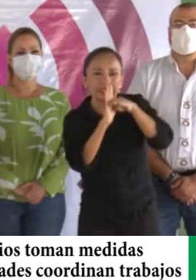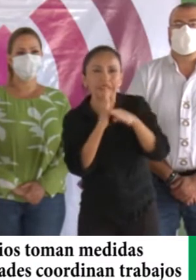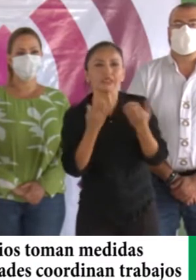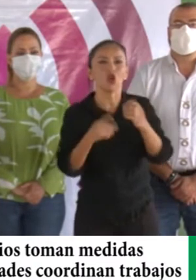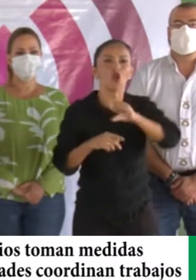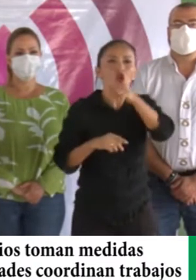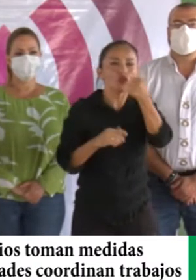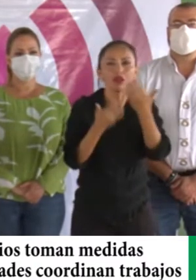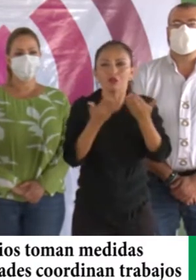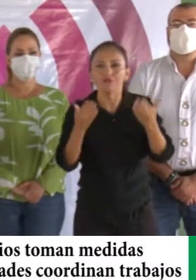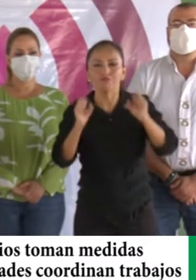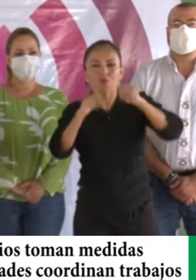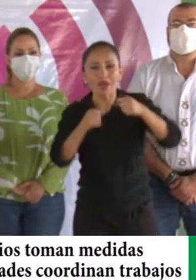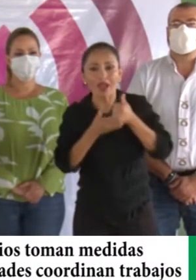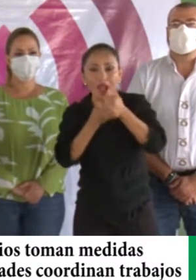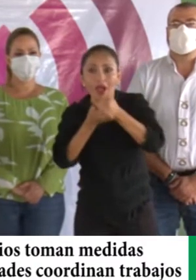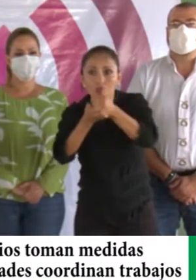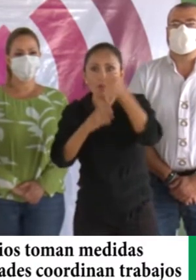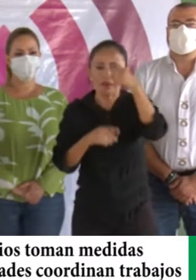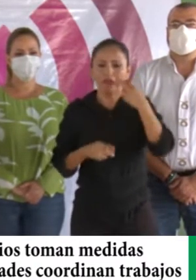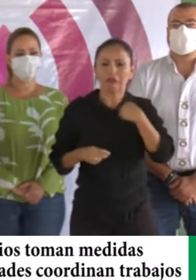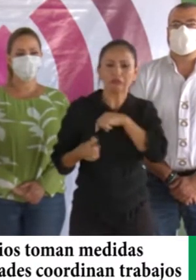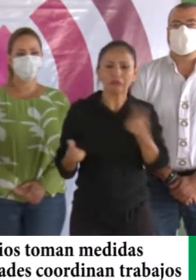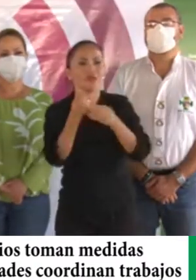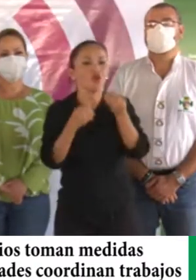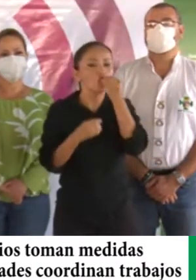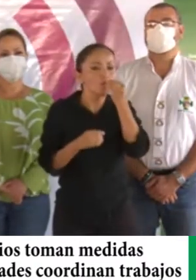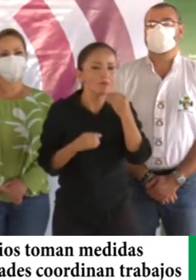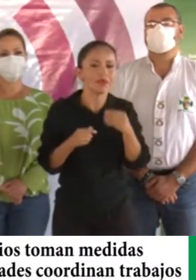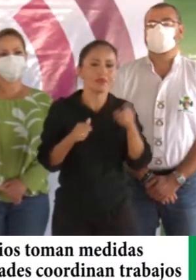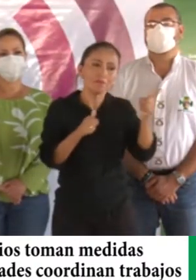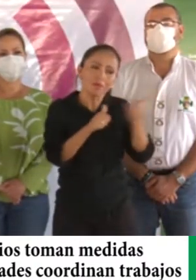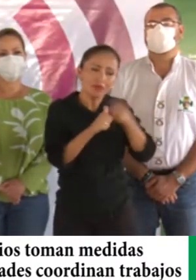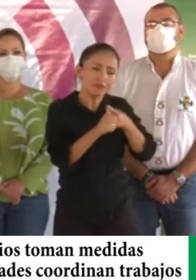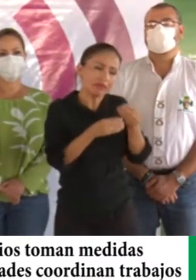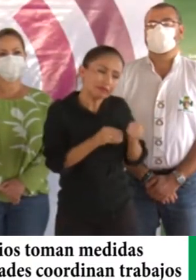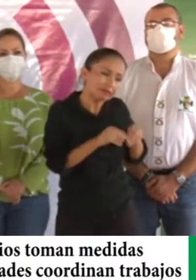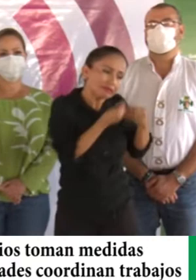otras que nos ayudarán a salir de la crisis.